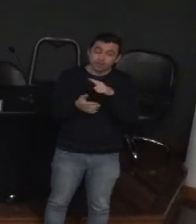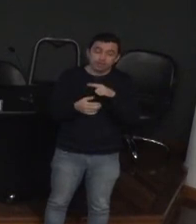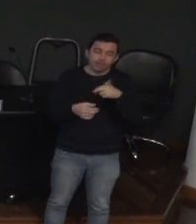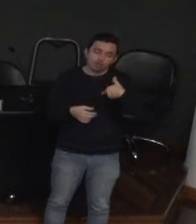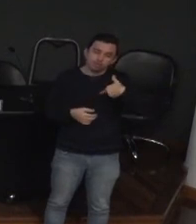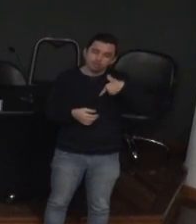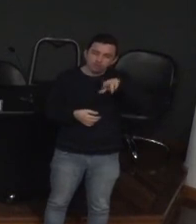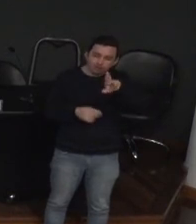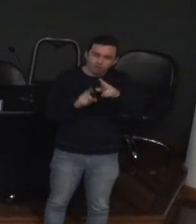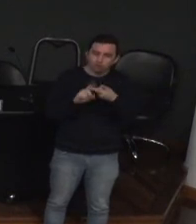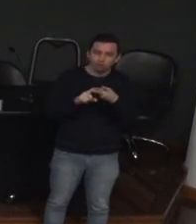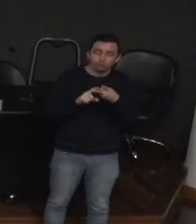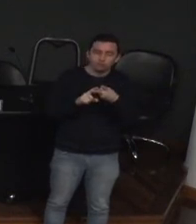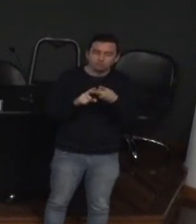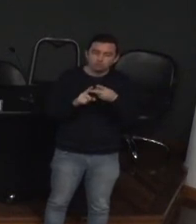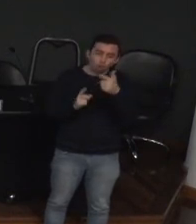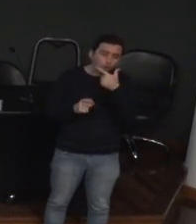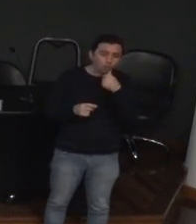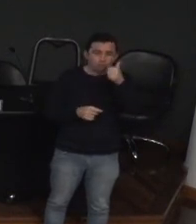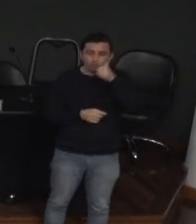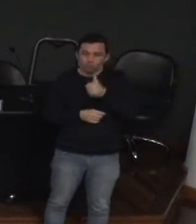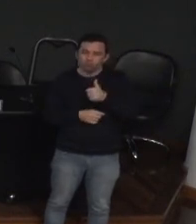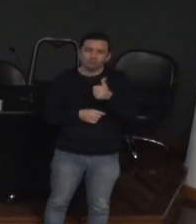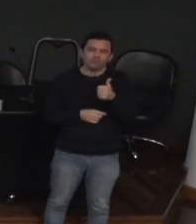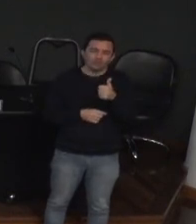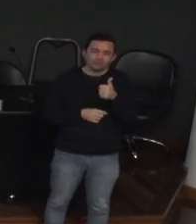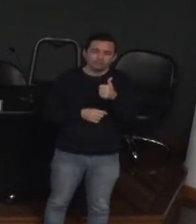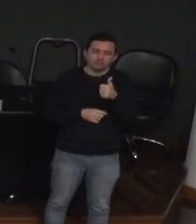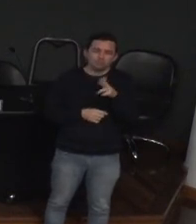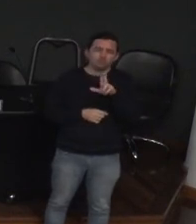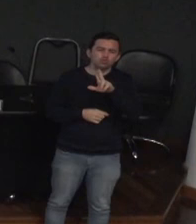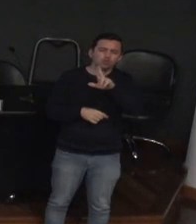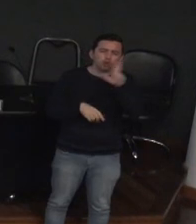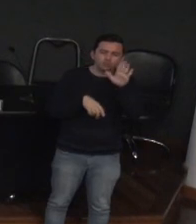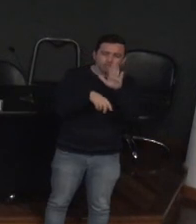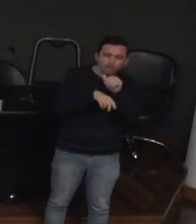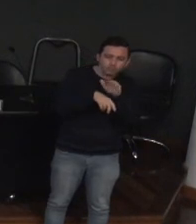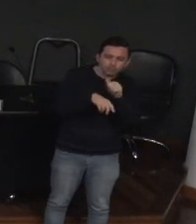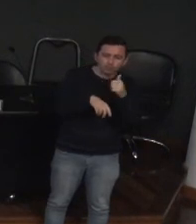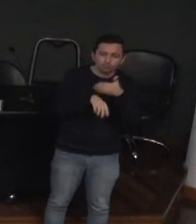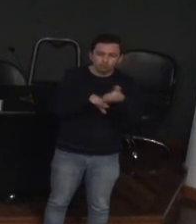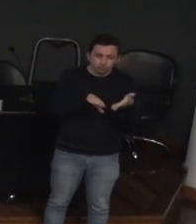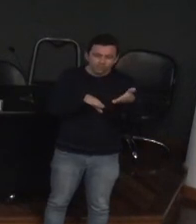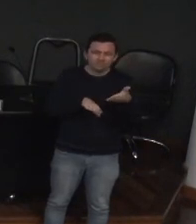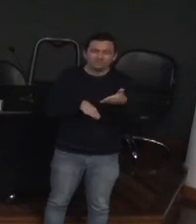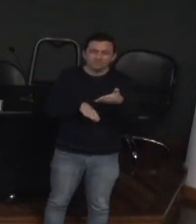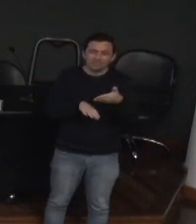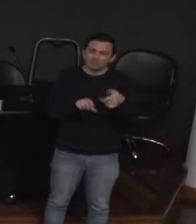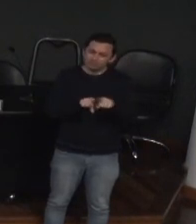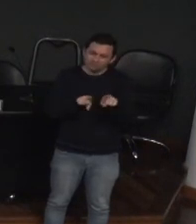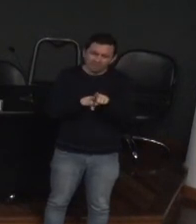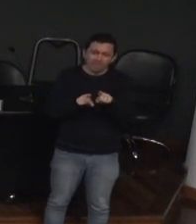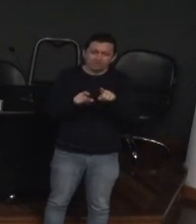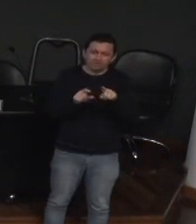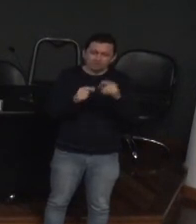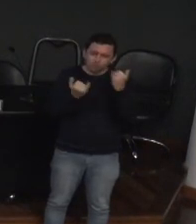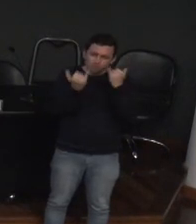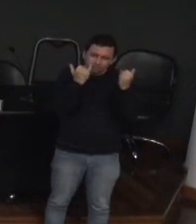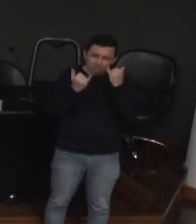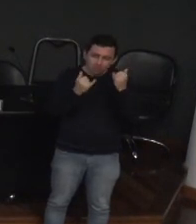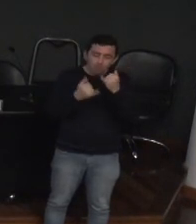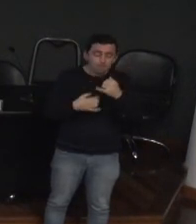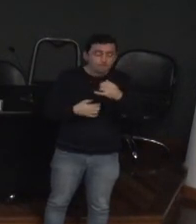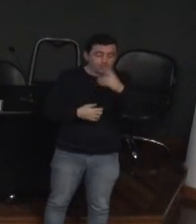religião, o sexo, algum apelido, ou, enfim, você tem uma série de dados pessoais e